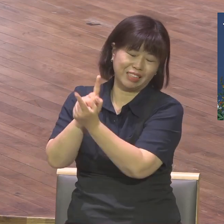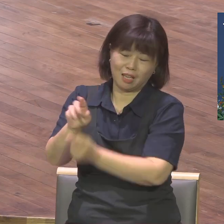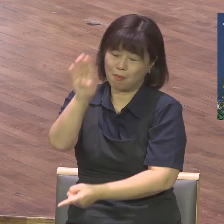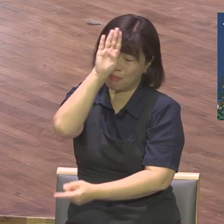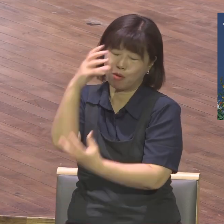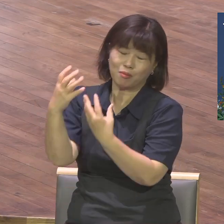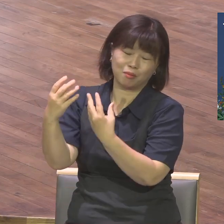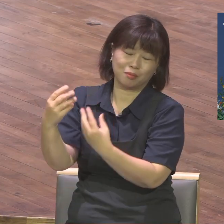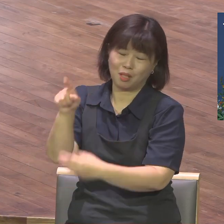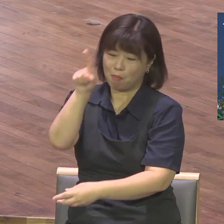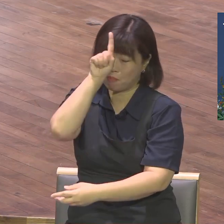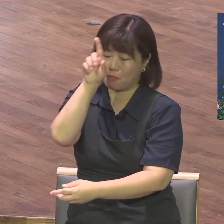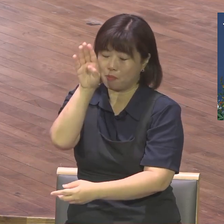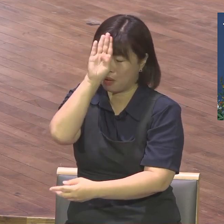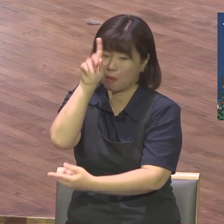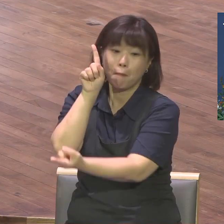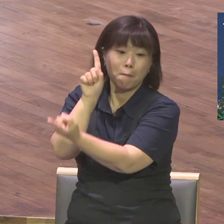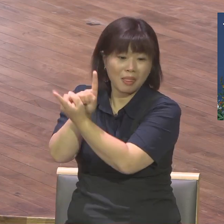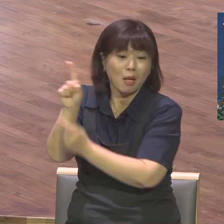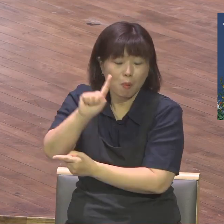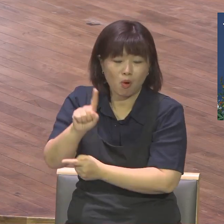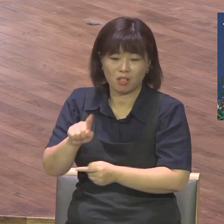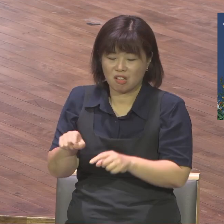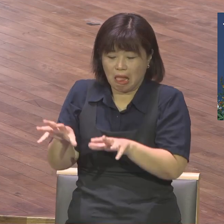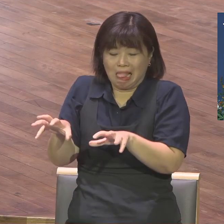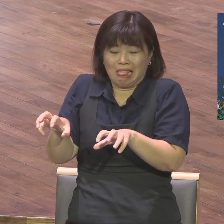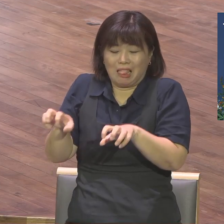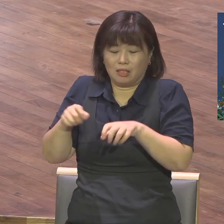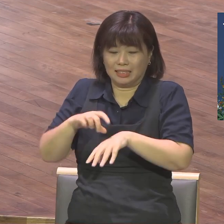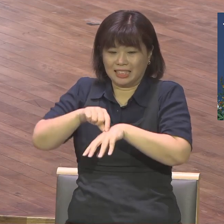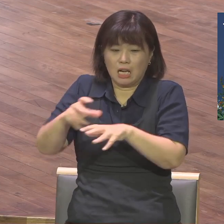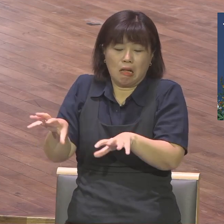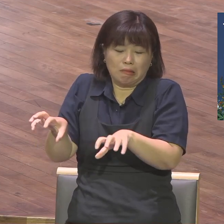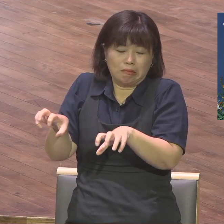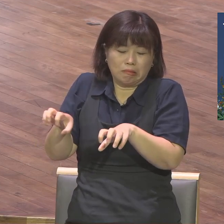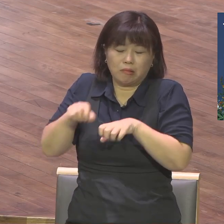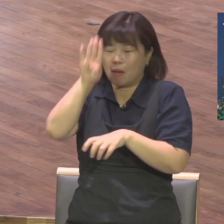하게 됐는데 요담이 지도력이 신통치를 안 했어요.